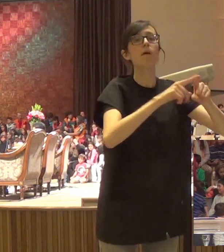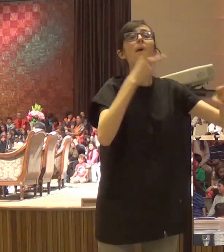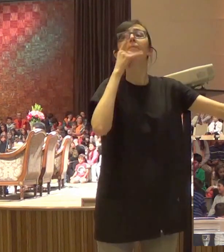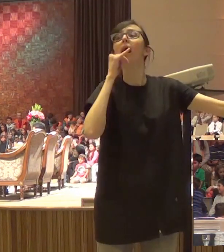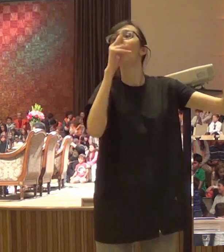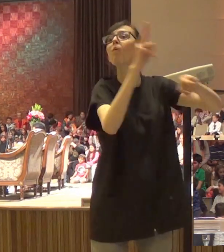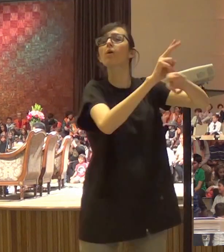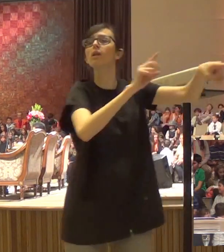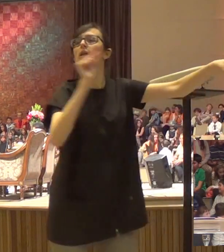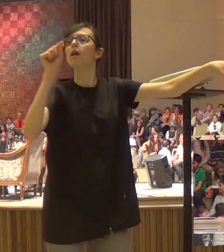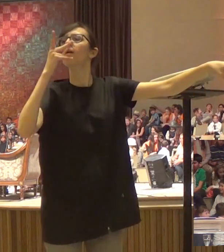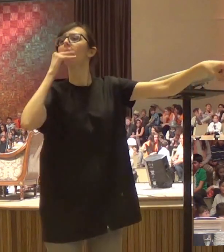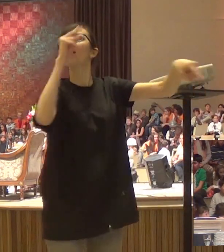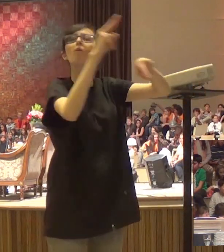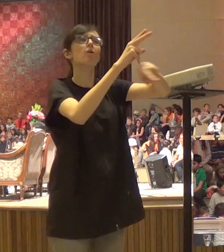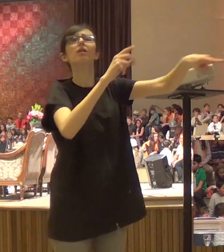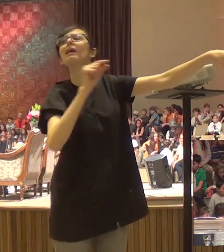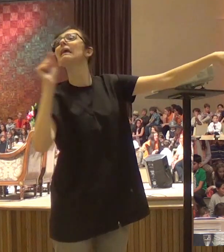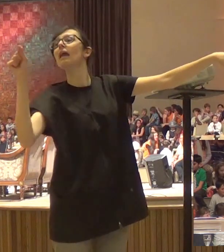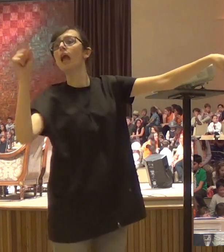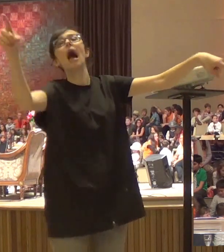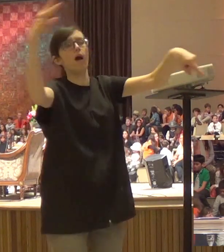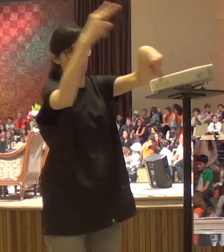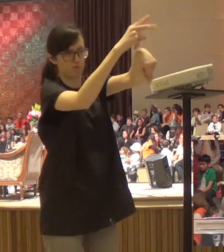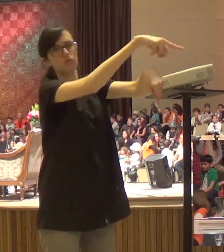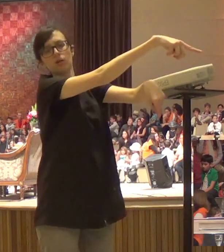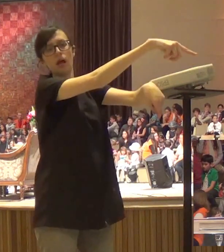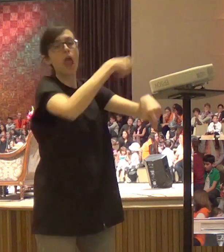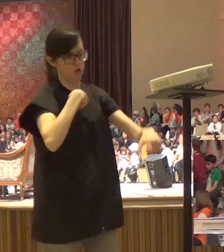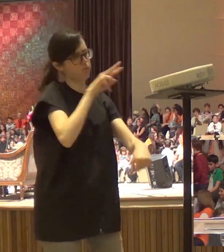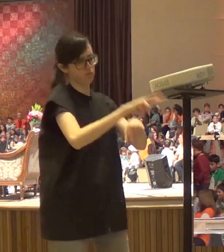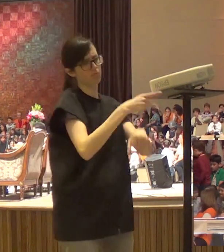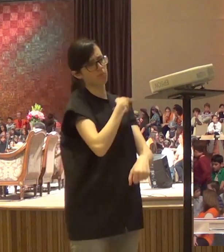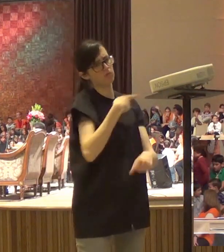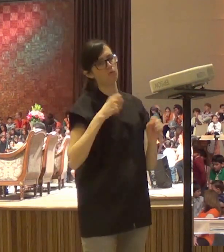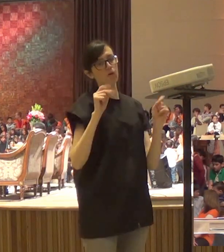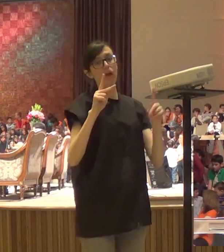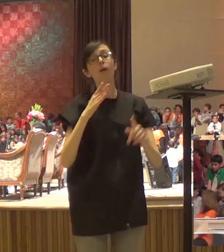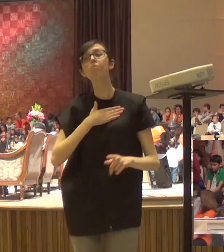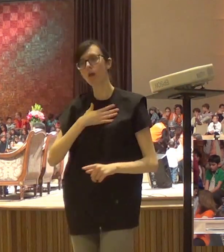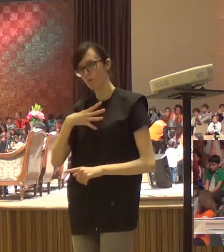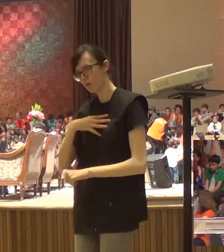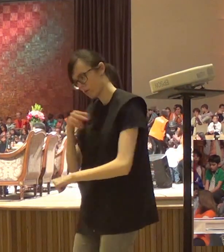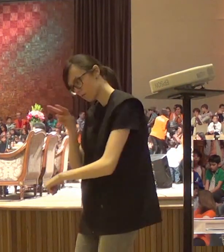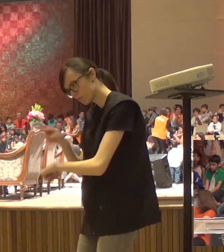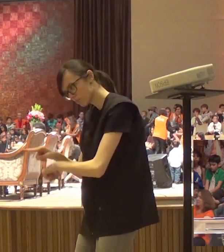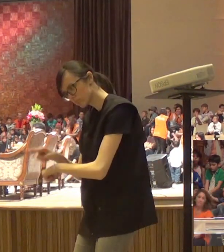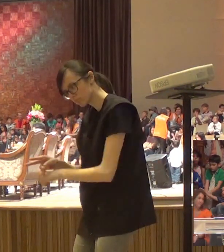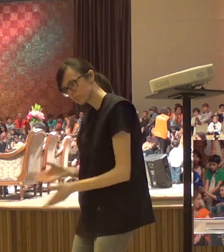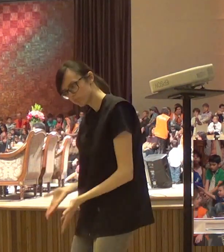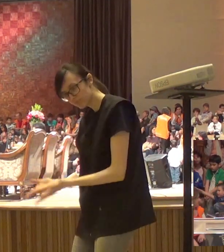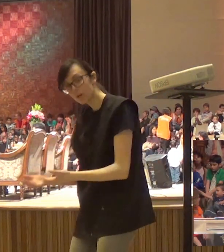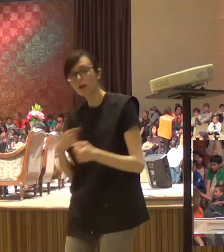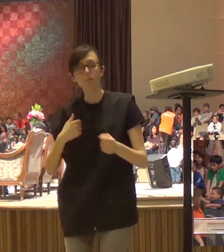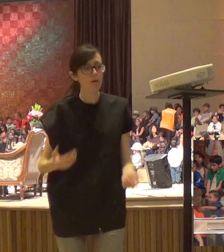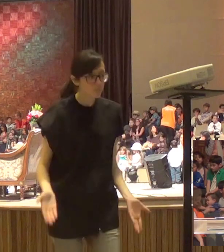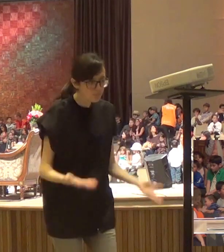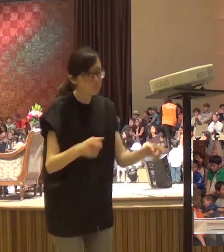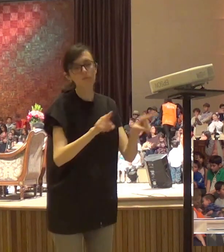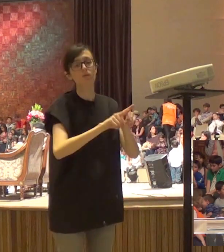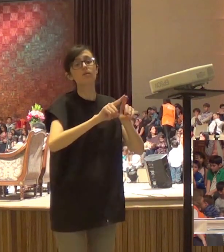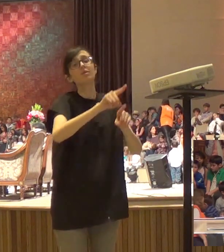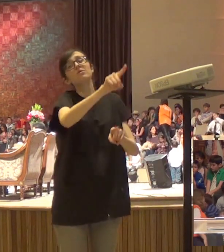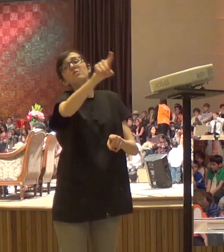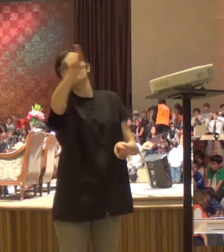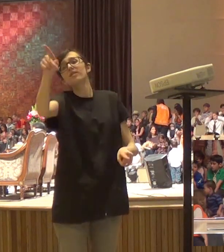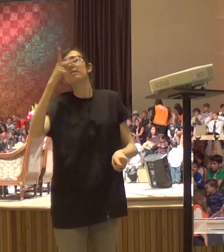daqueles que são os responsáveis principais na vida deles, que são os pais. E é com esse coração que eu trabalho, de auxiliar, de fazer